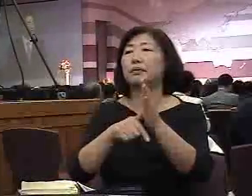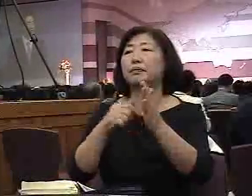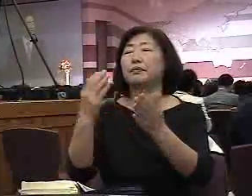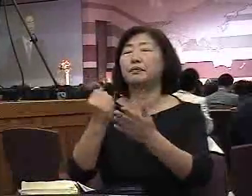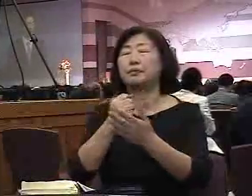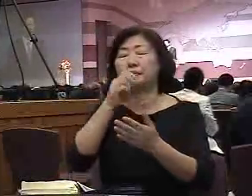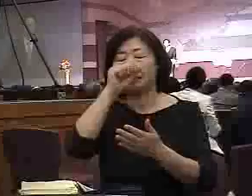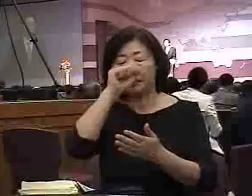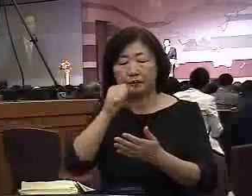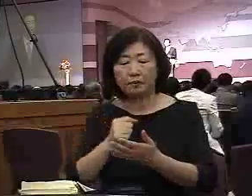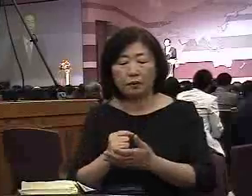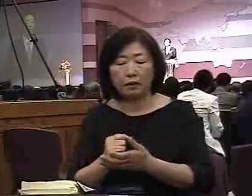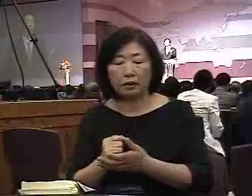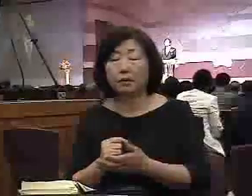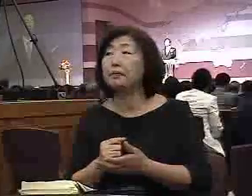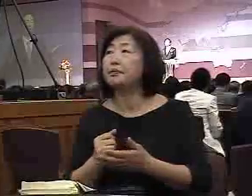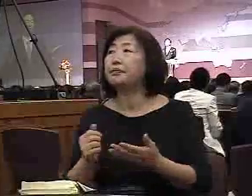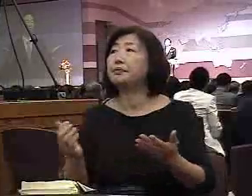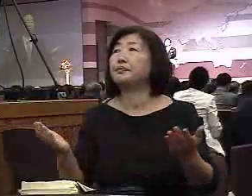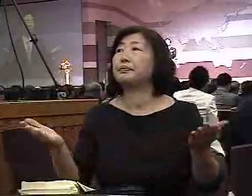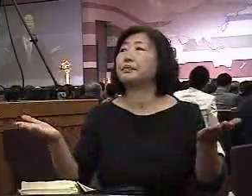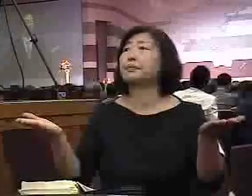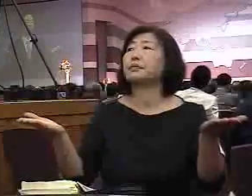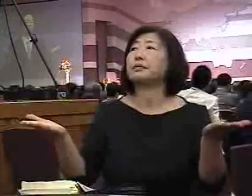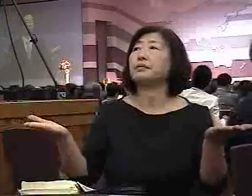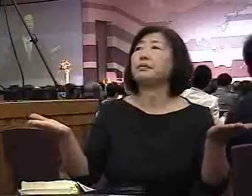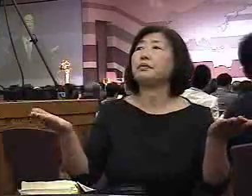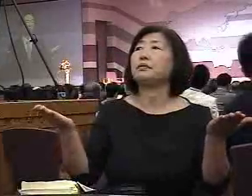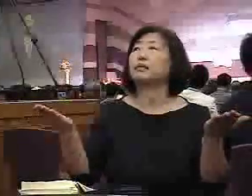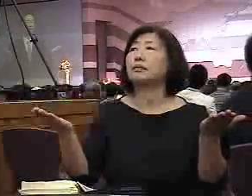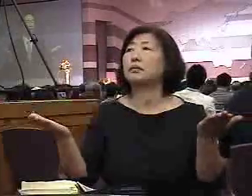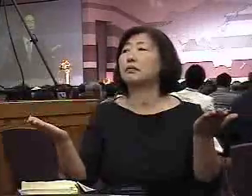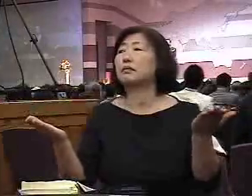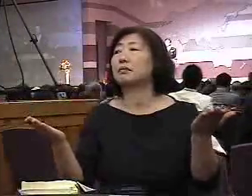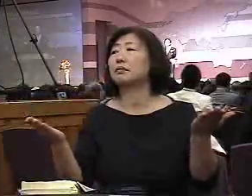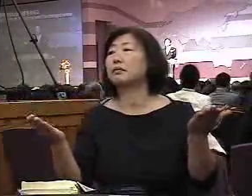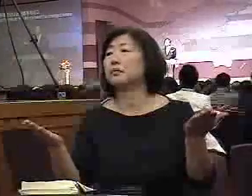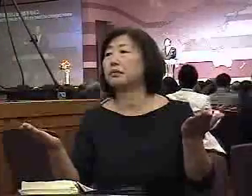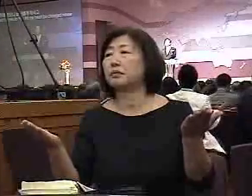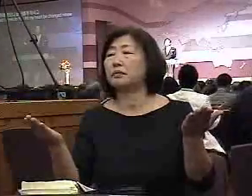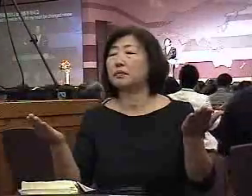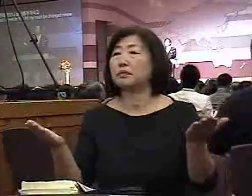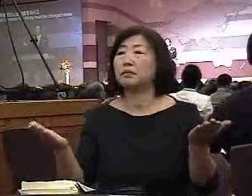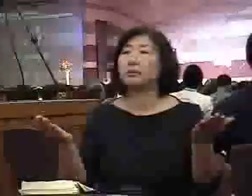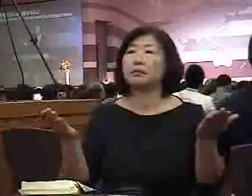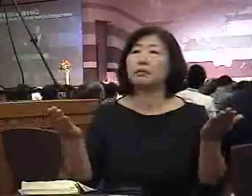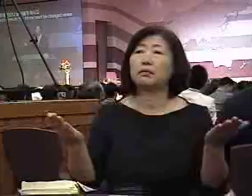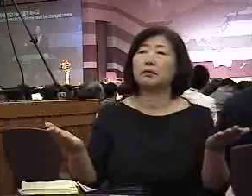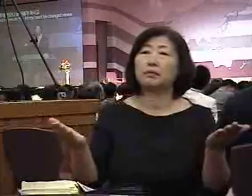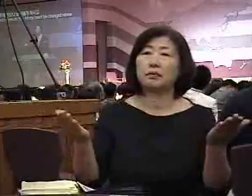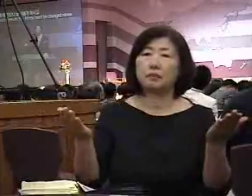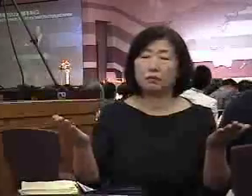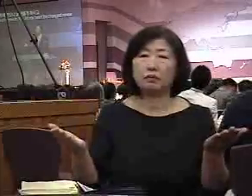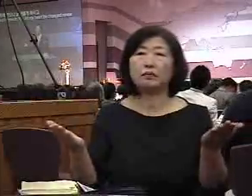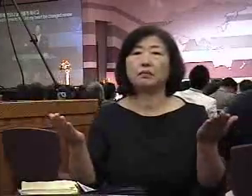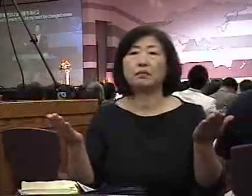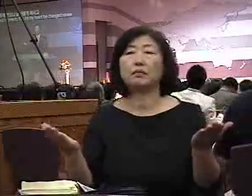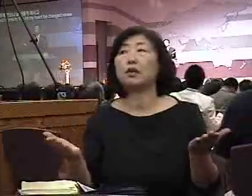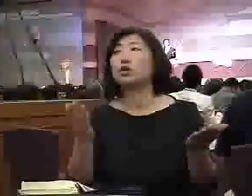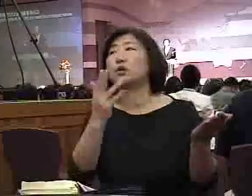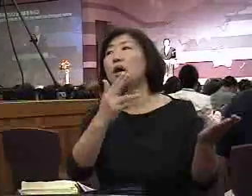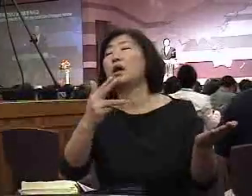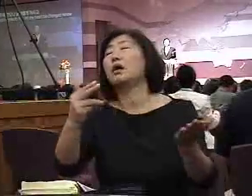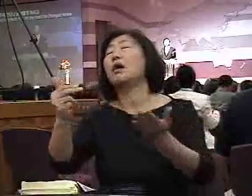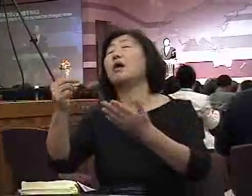좋겠습니다. 우리 손을 한번 가볍게 펼쳐서 손을 내어서 찬양하겠습니다. 주께